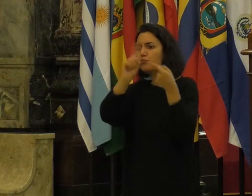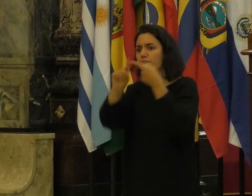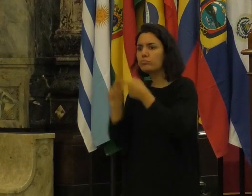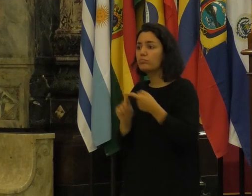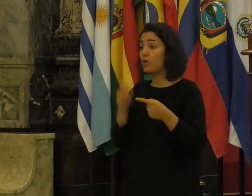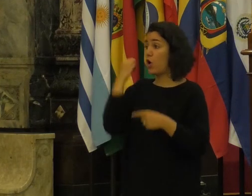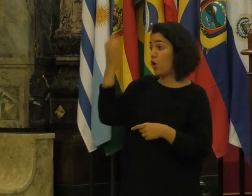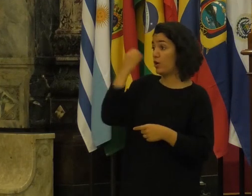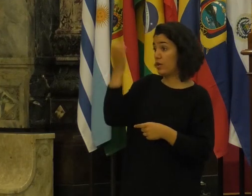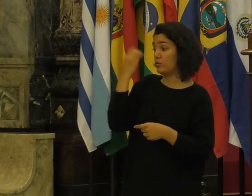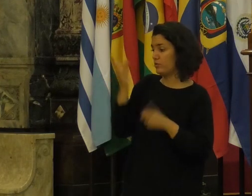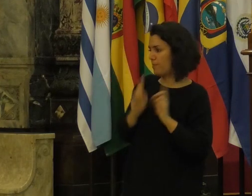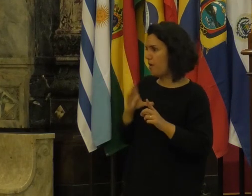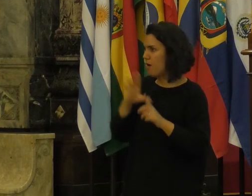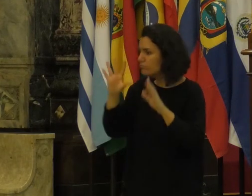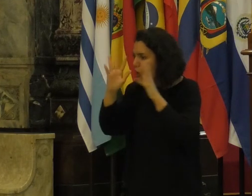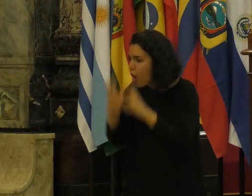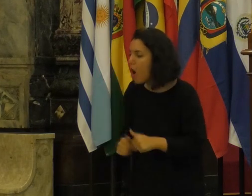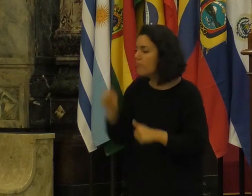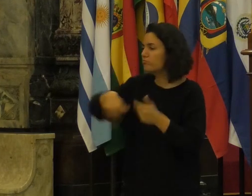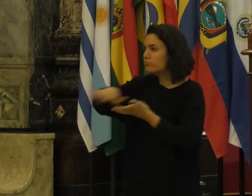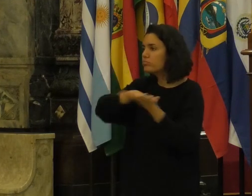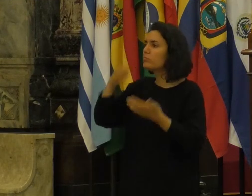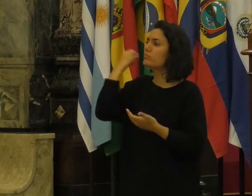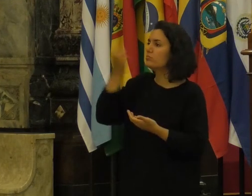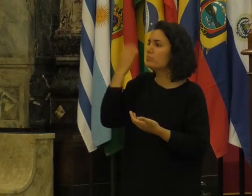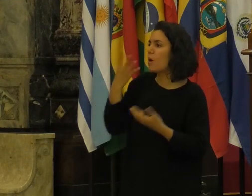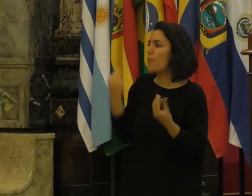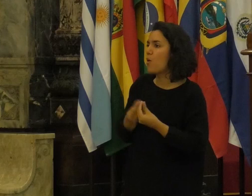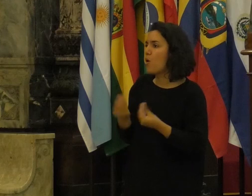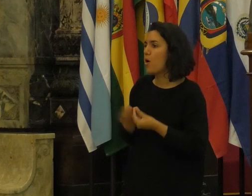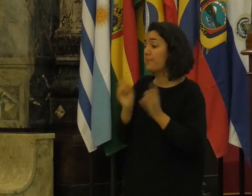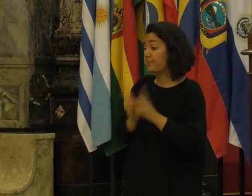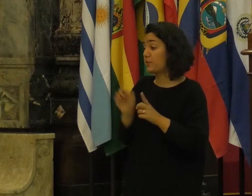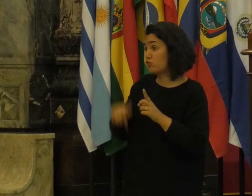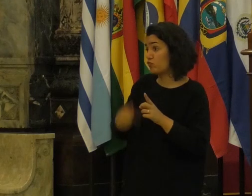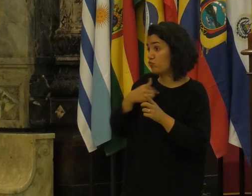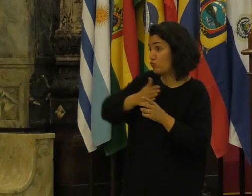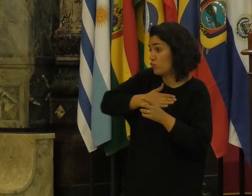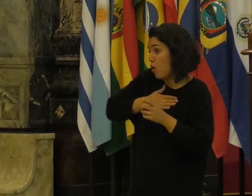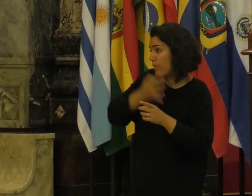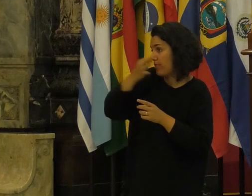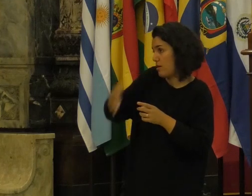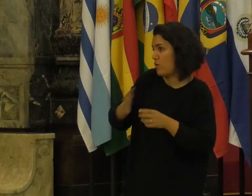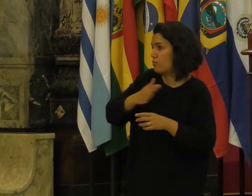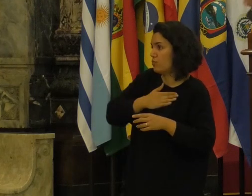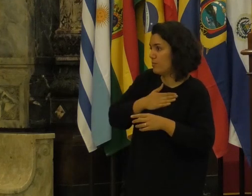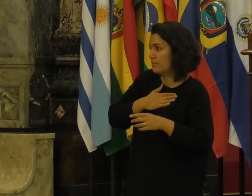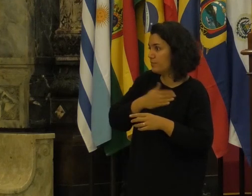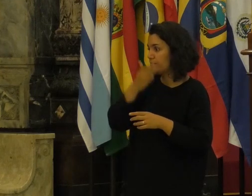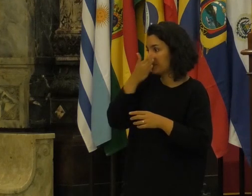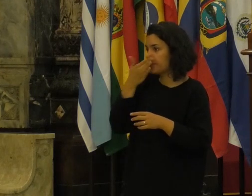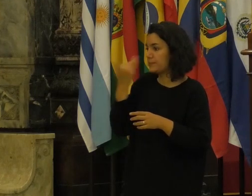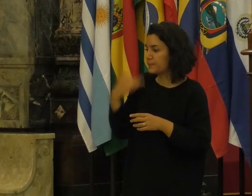Congresos de redes, realiza muchos congresos en la región, aunque ciertamente, y aquí están hablando los autores, estoy hablando yo,